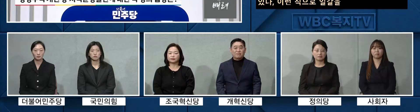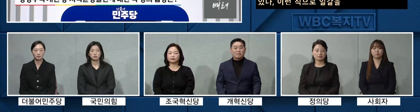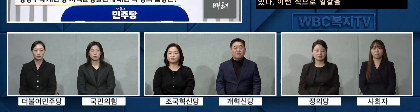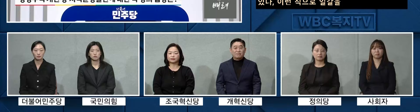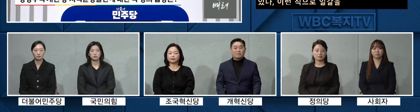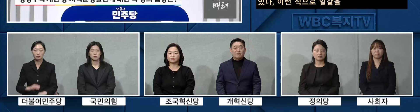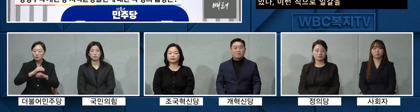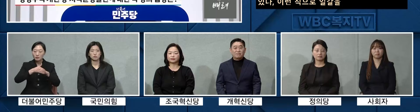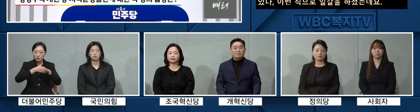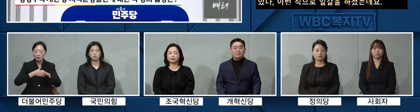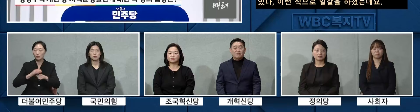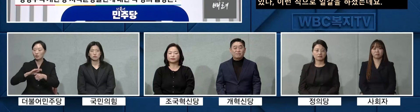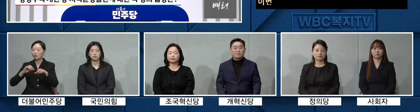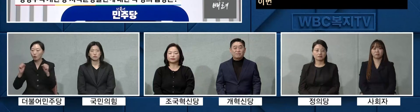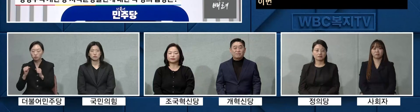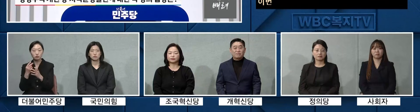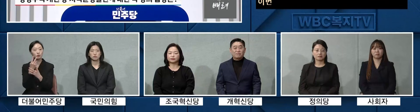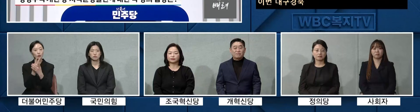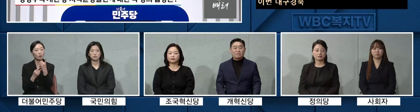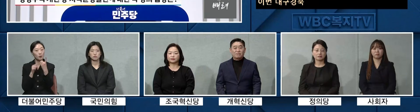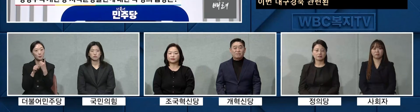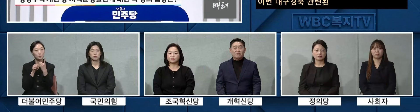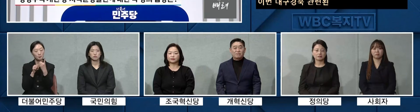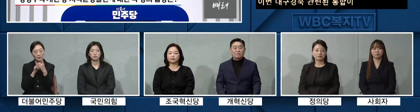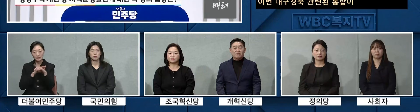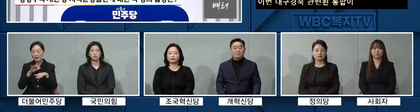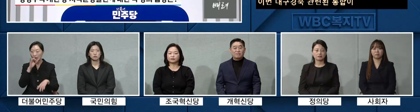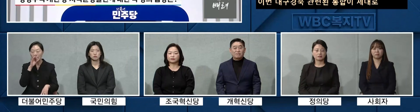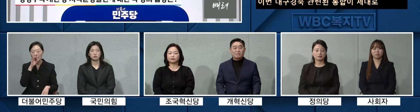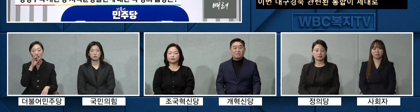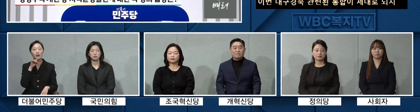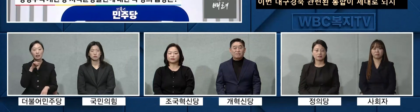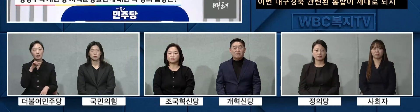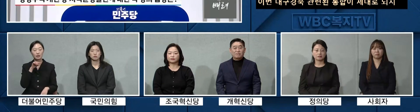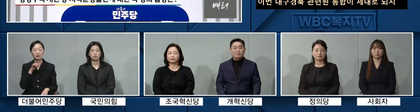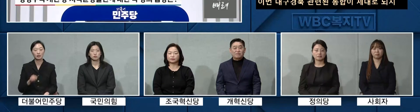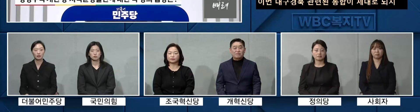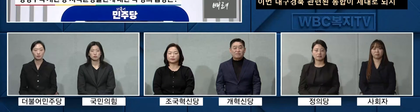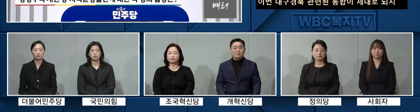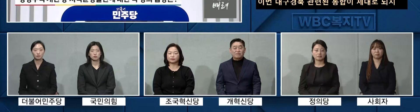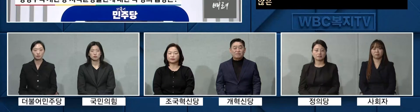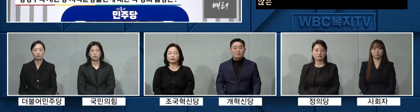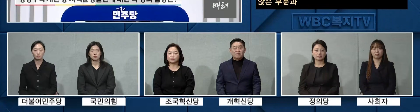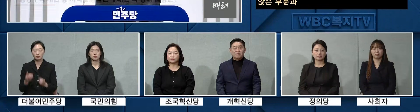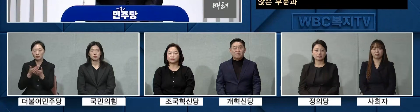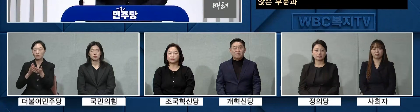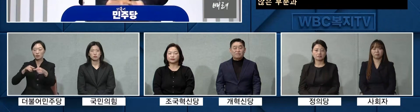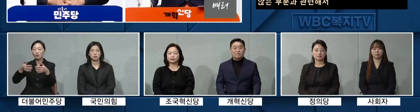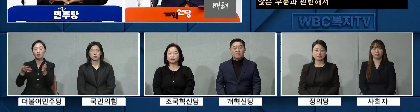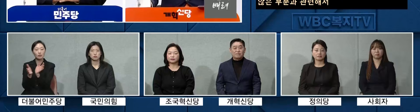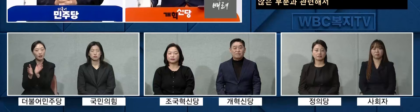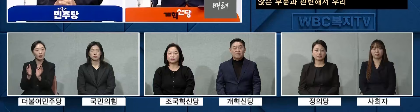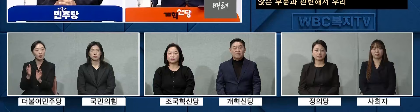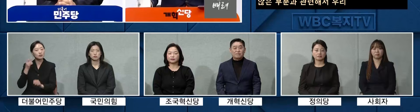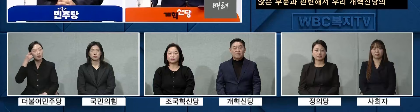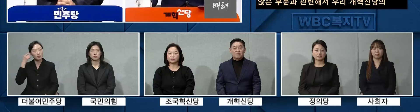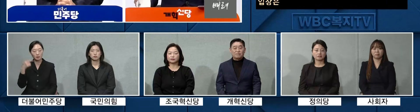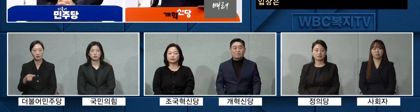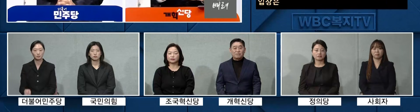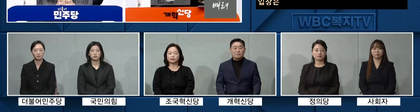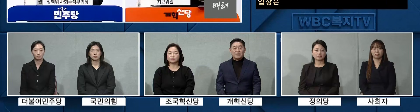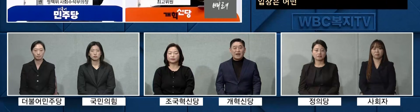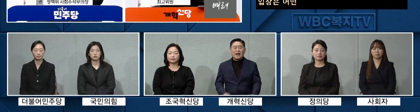경북 관련된 통합이 제대로 되지 않은 부분과 관련되어서 우리 개혁신당의 입장은 어떤 것인지 알고 싶습니다.